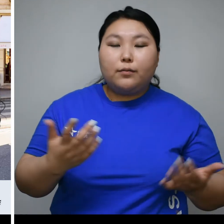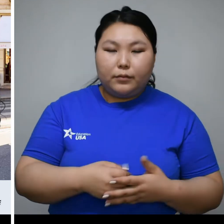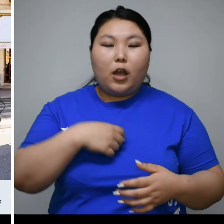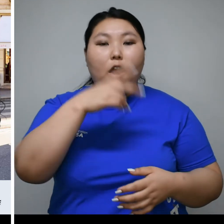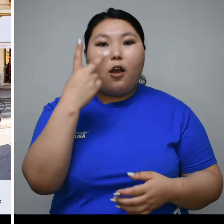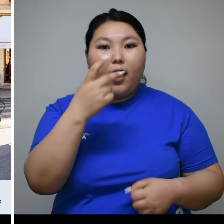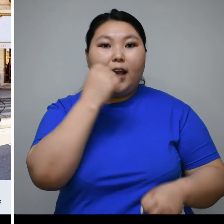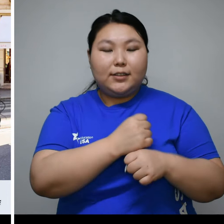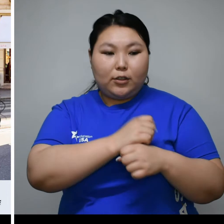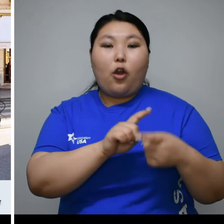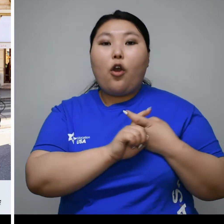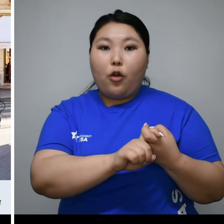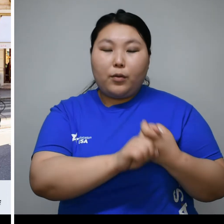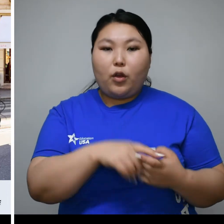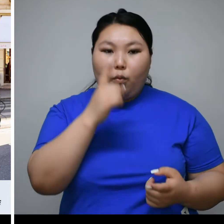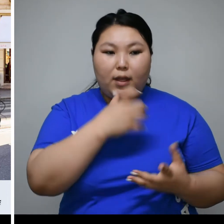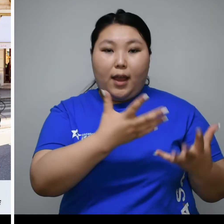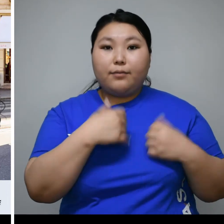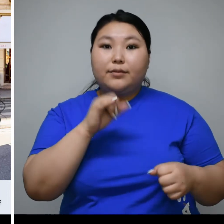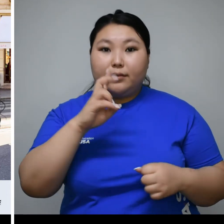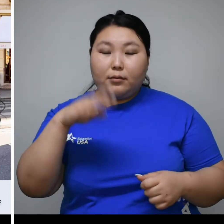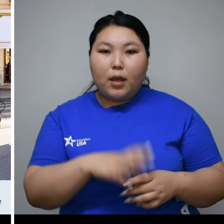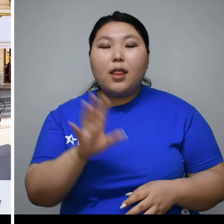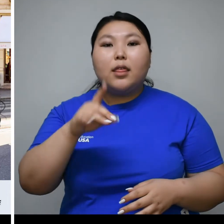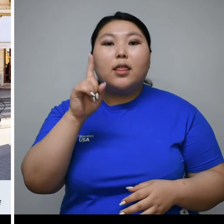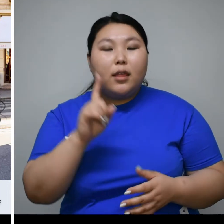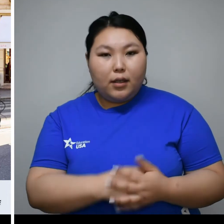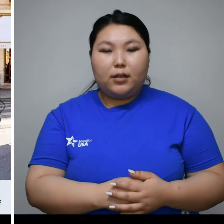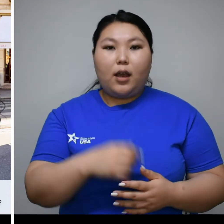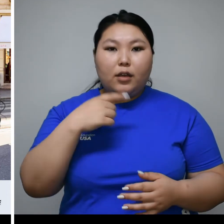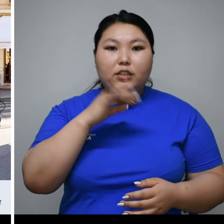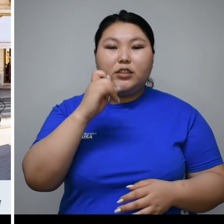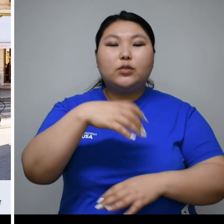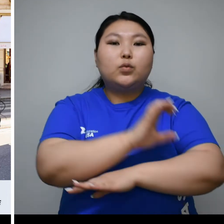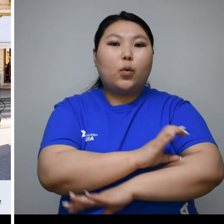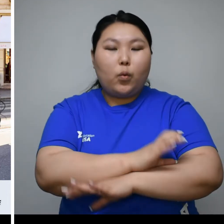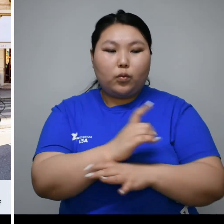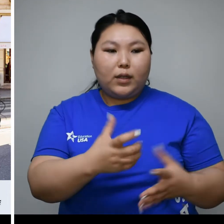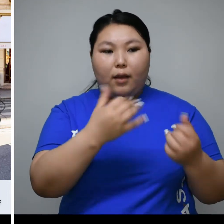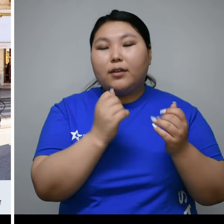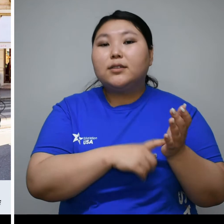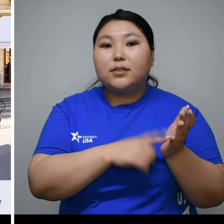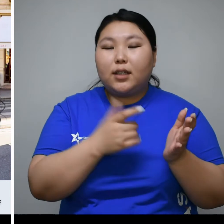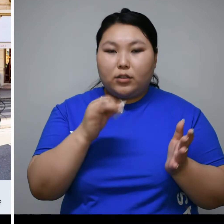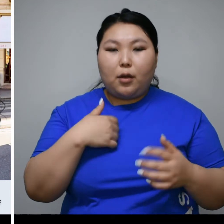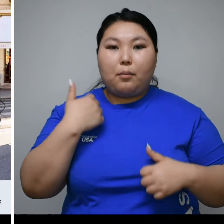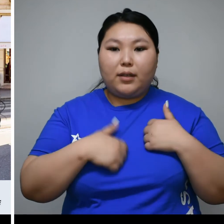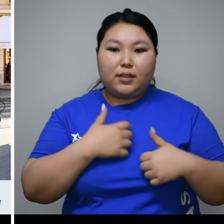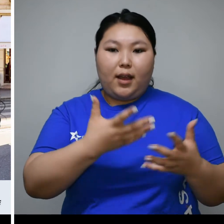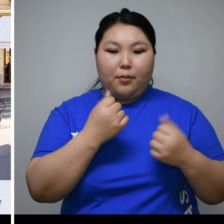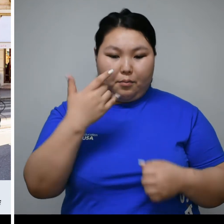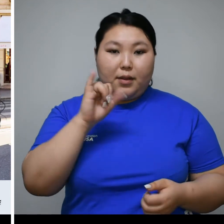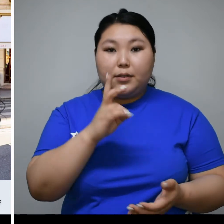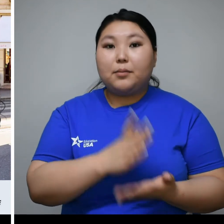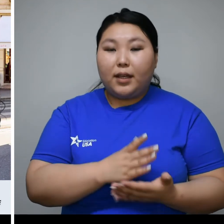болохоор за хоёр ажилттай холбоотой хүнээс авсан юм чинь нэг их сургуулиасаа хүнээс авах хэрэгтэй гэж бодоод